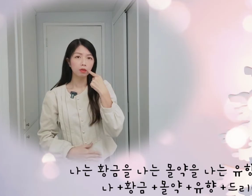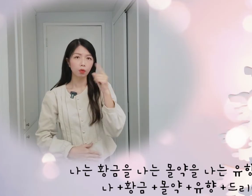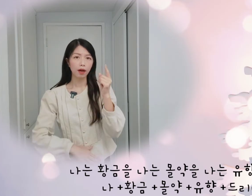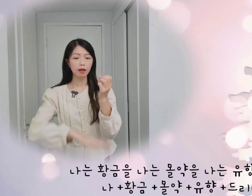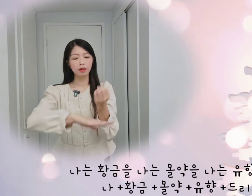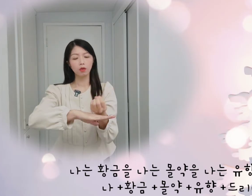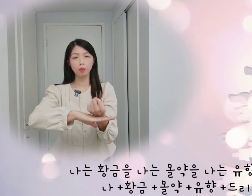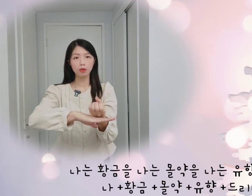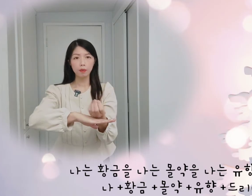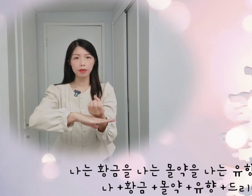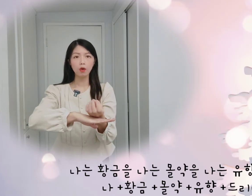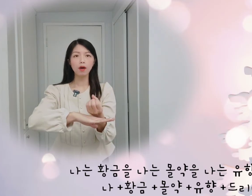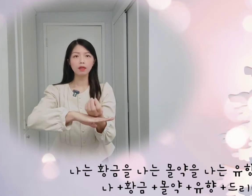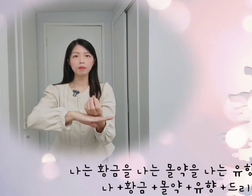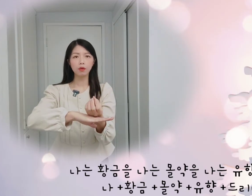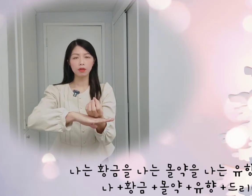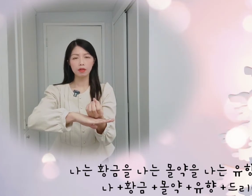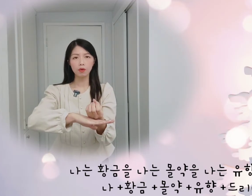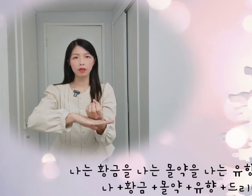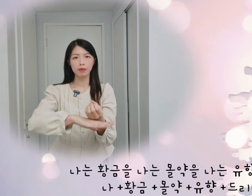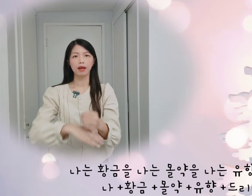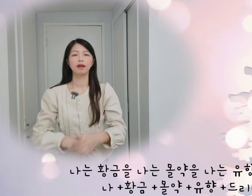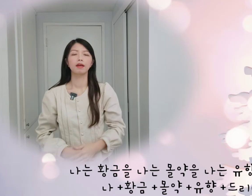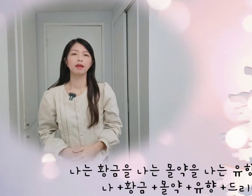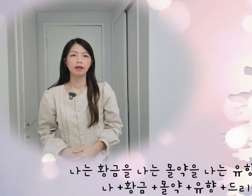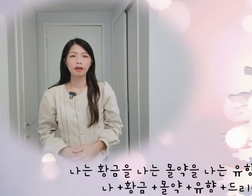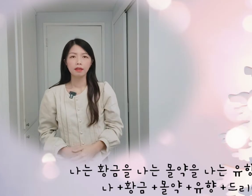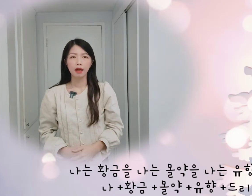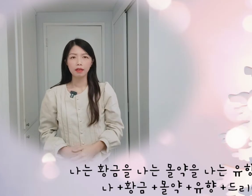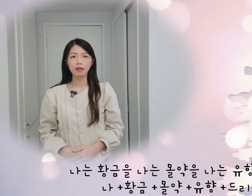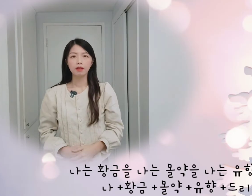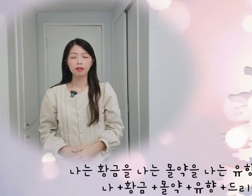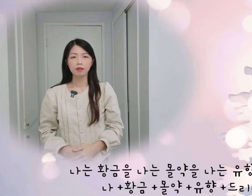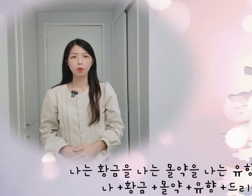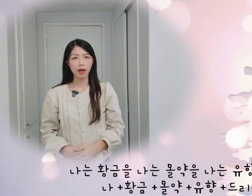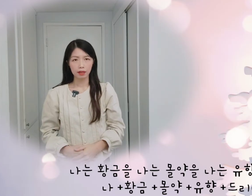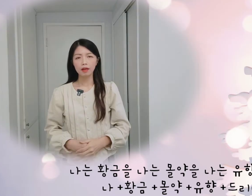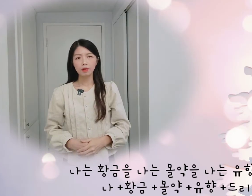그래서 노랑 그리고 보석 합해서 황금이라고 하는 뜻의 수어가 됩니다. 나는